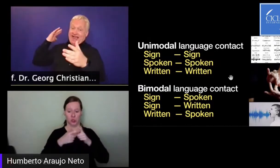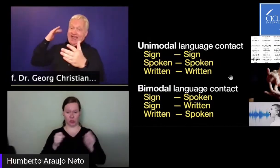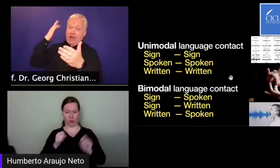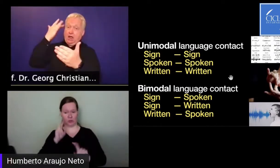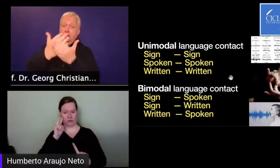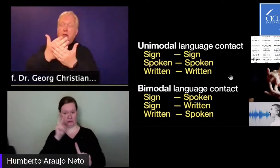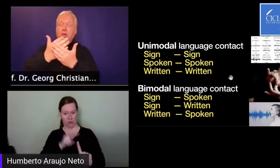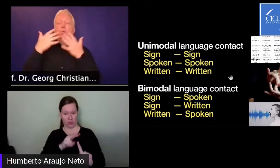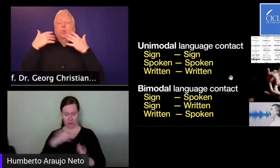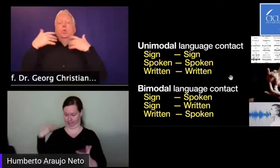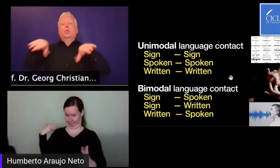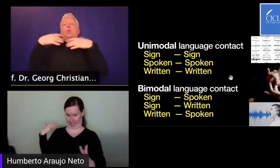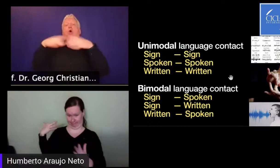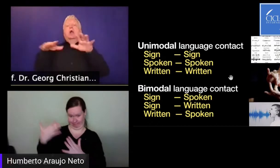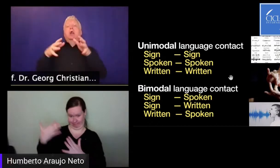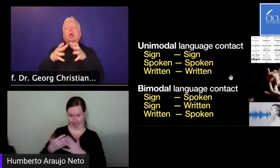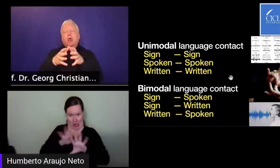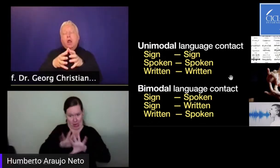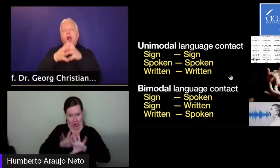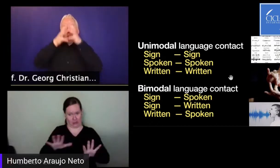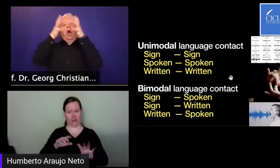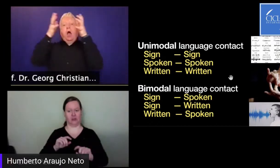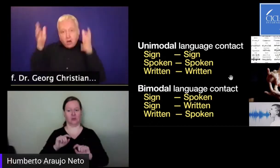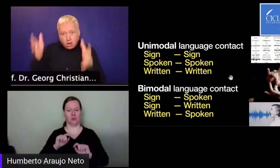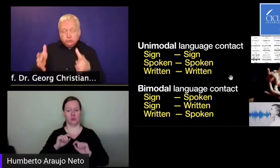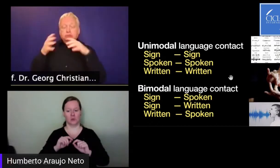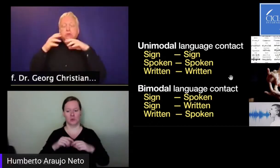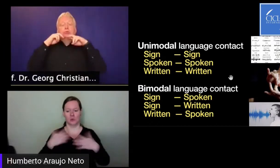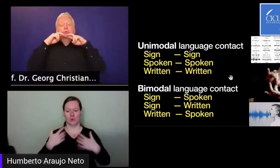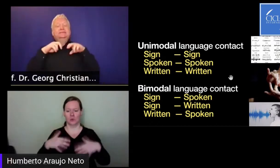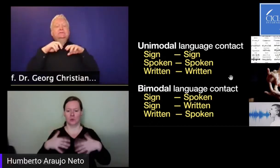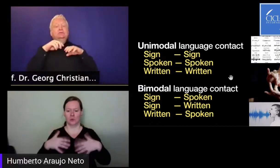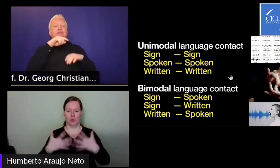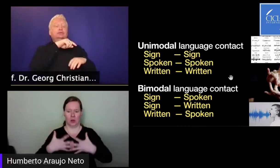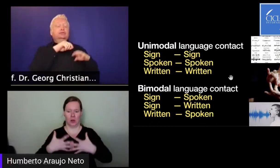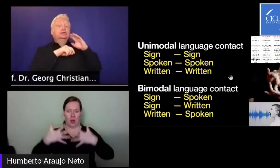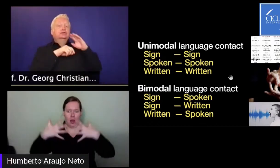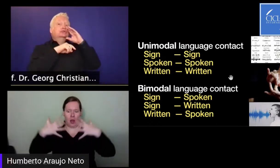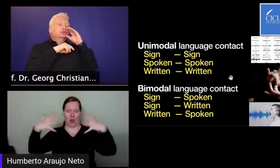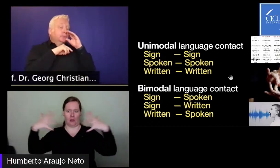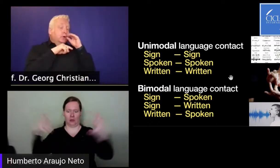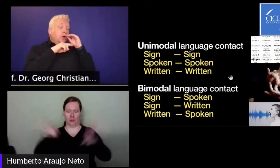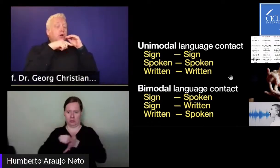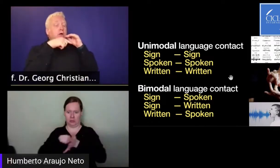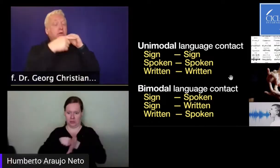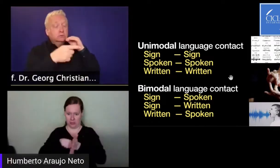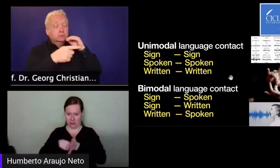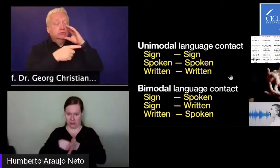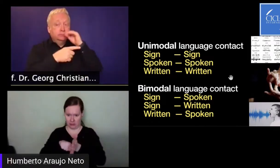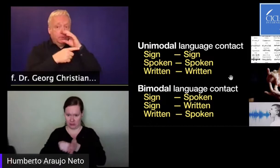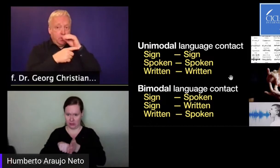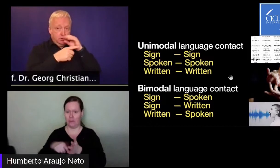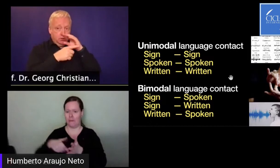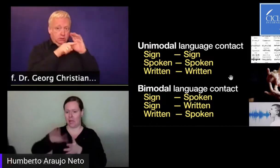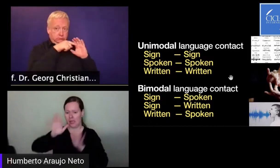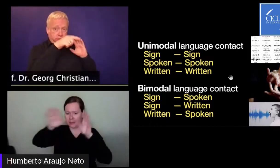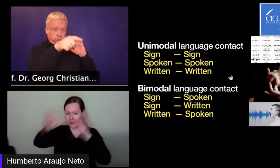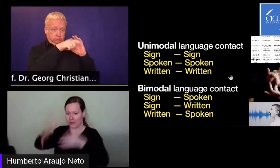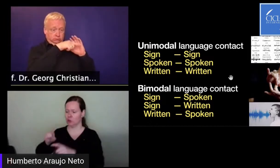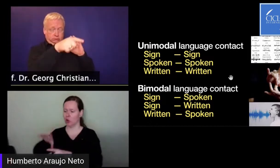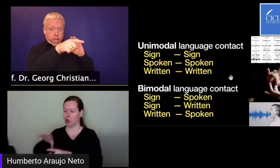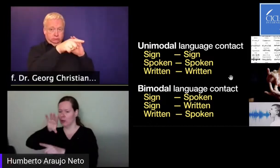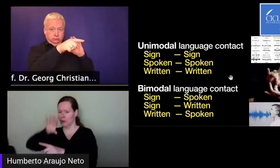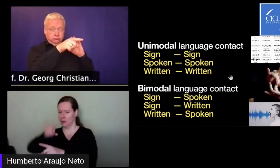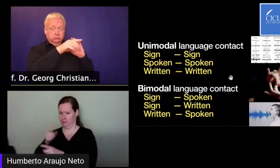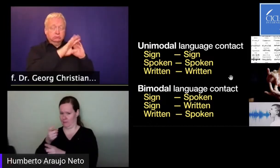cruzamento, no contato entre as línguas. A maior parte dos estudos sobre línguas de contato